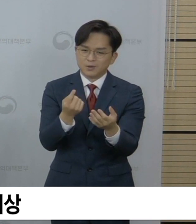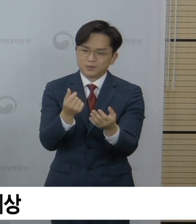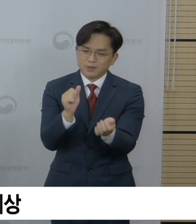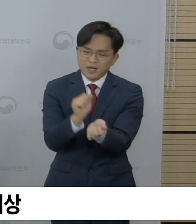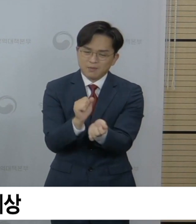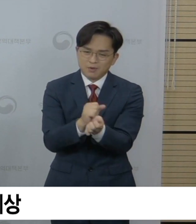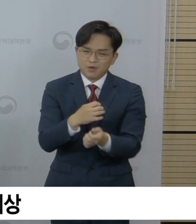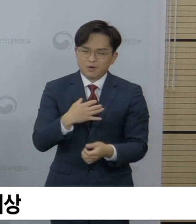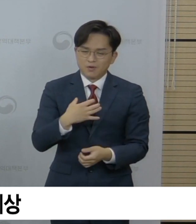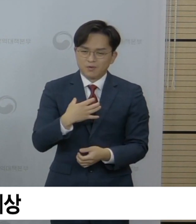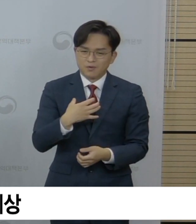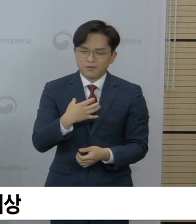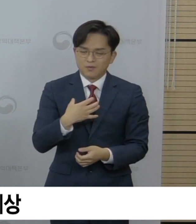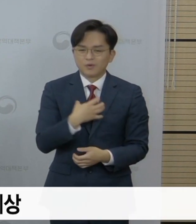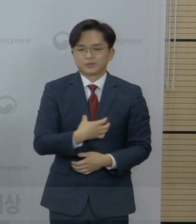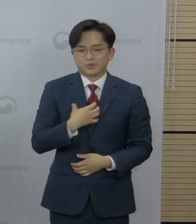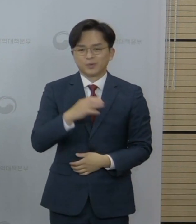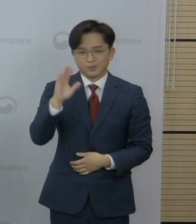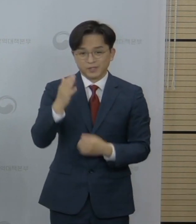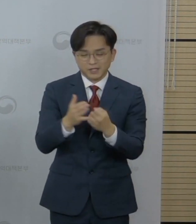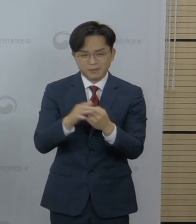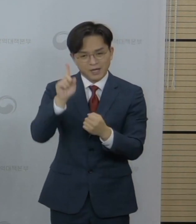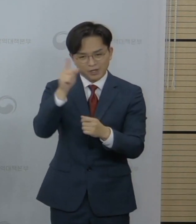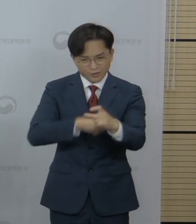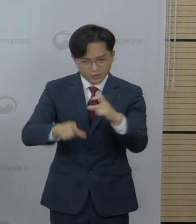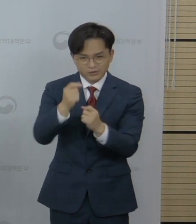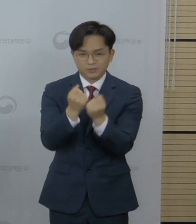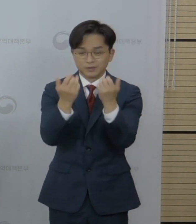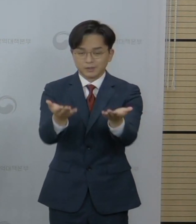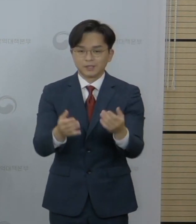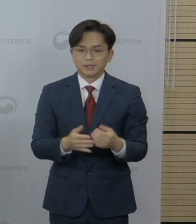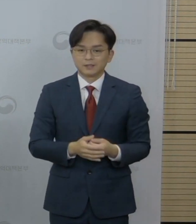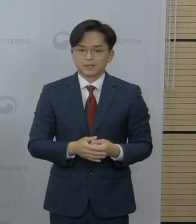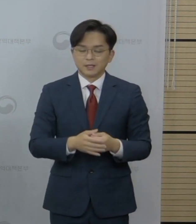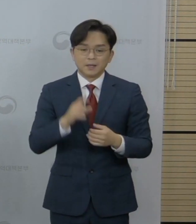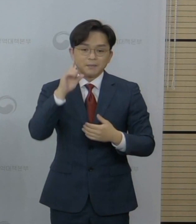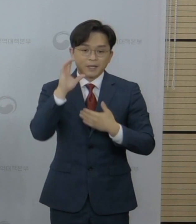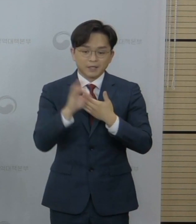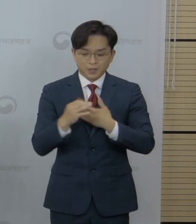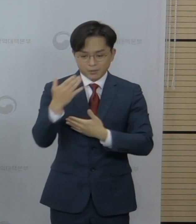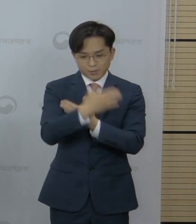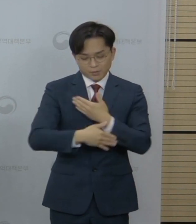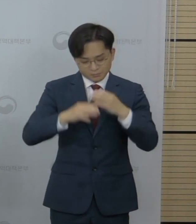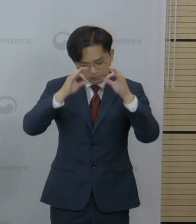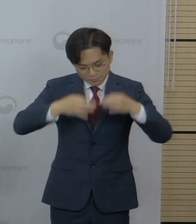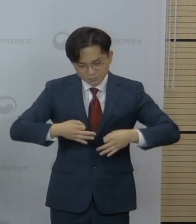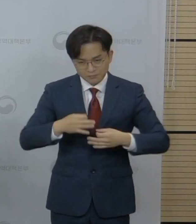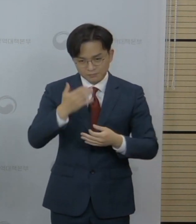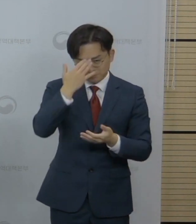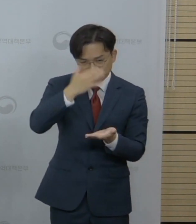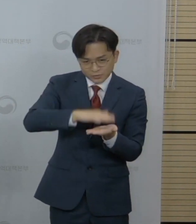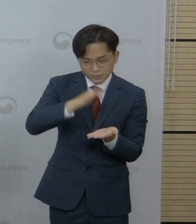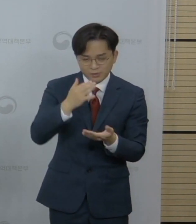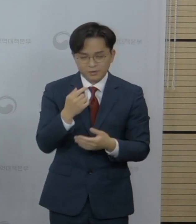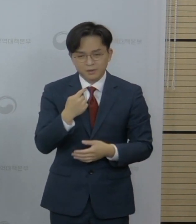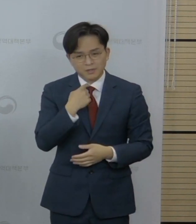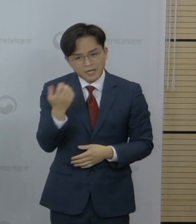말씀드리겠습니다. 발열 및 호흡기 증상이 있는 경우 행사나 각종 모임에 참석하지 않도록